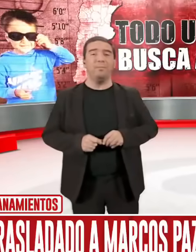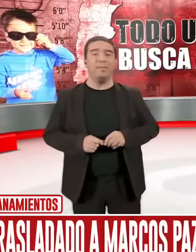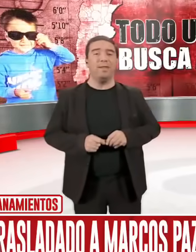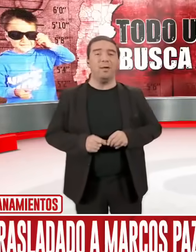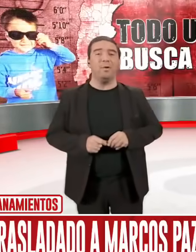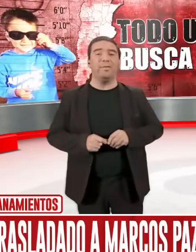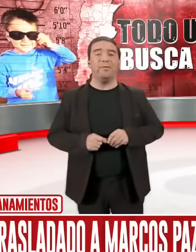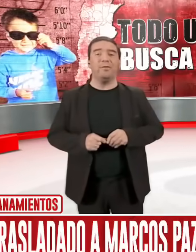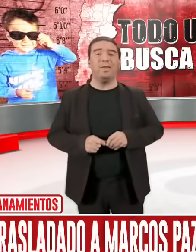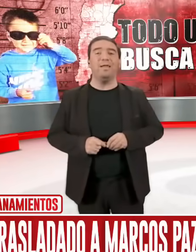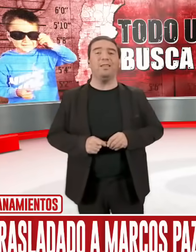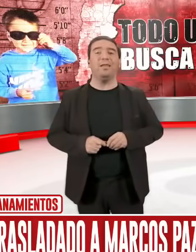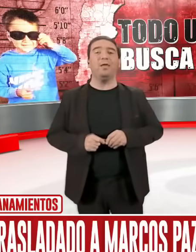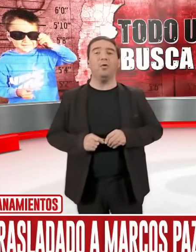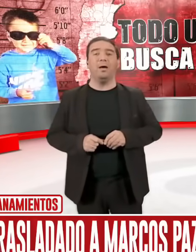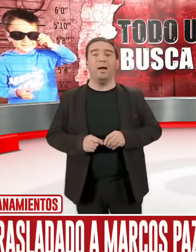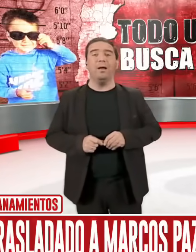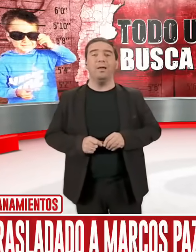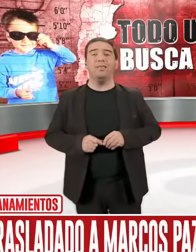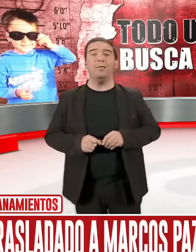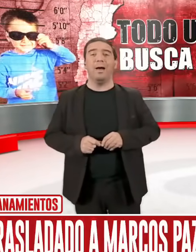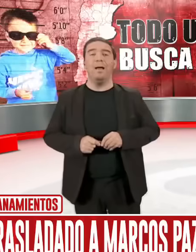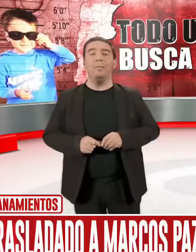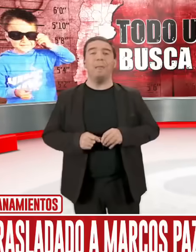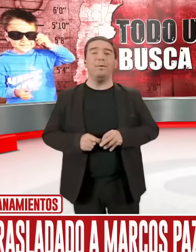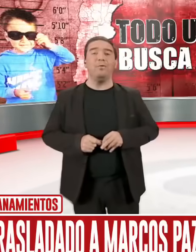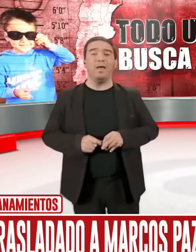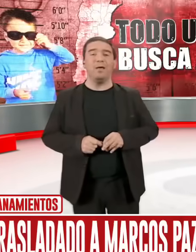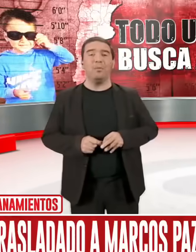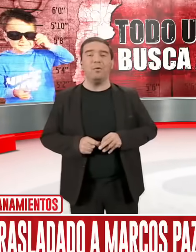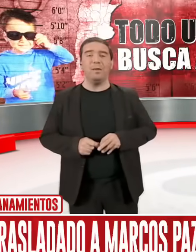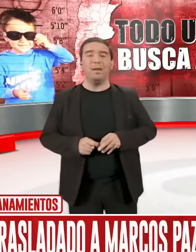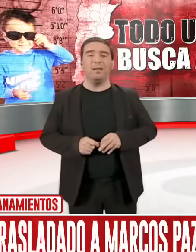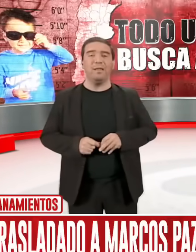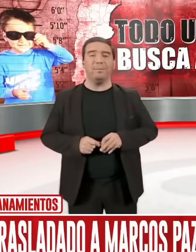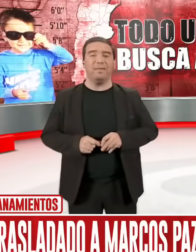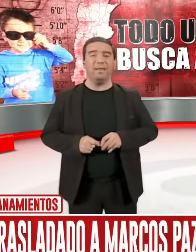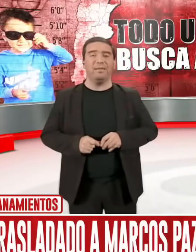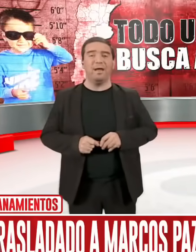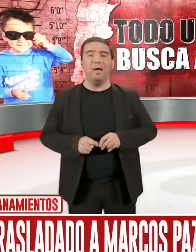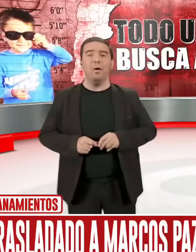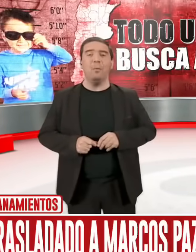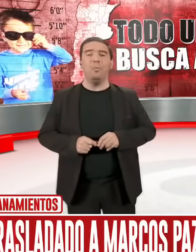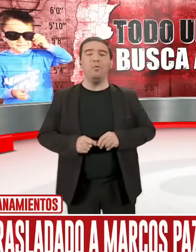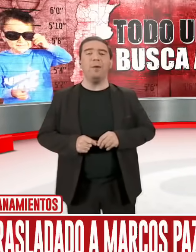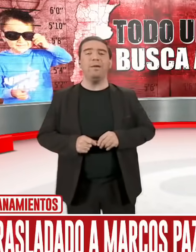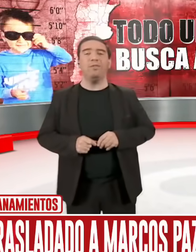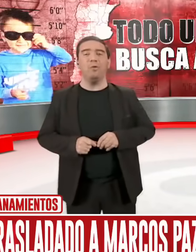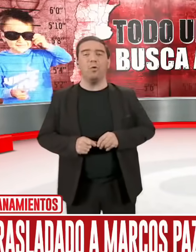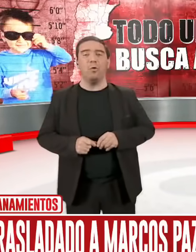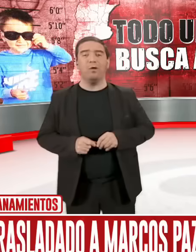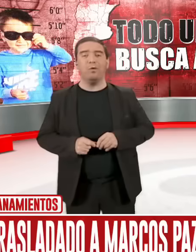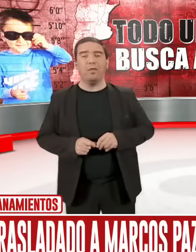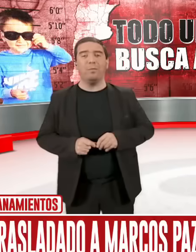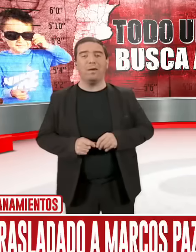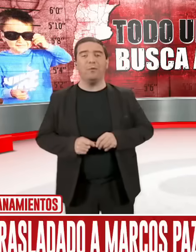un detalle importante, que Loan no estaba haciendo nada y que se enoja y se va. La pregunta es, como contaba recién la especialista, ¿pudo haber